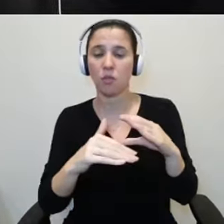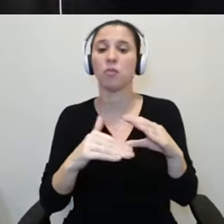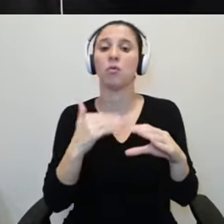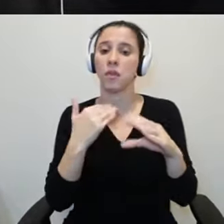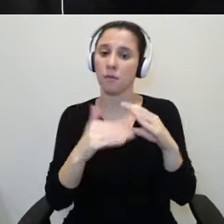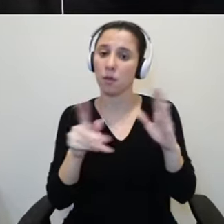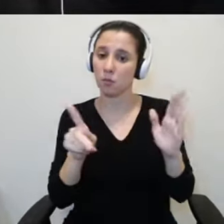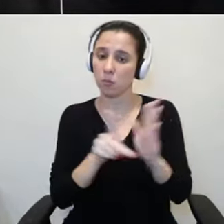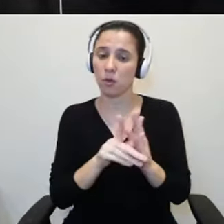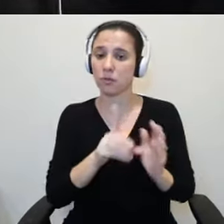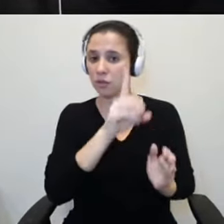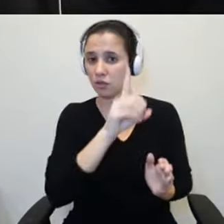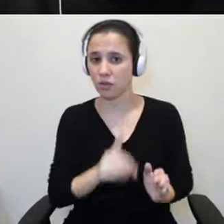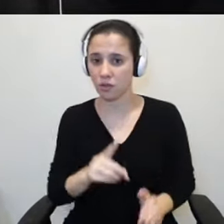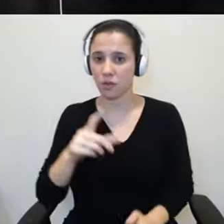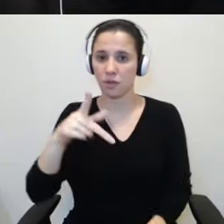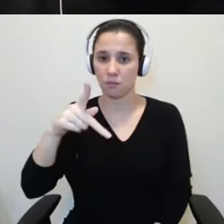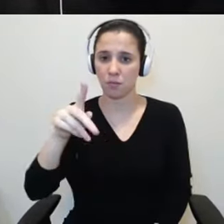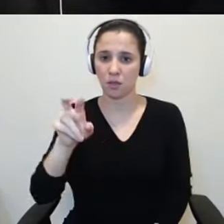é o